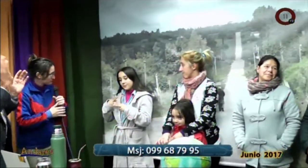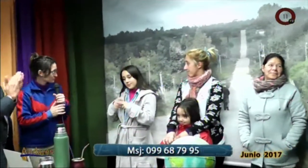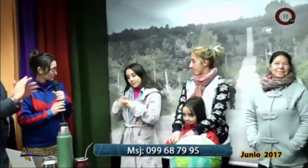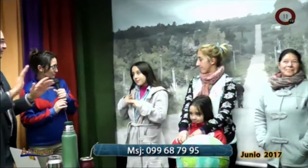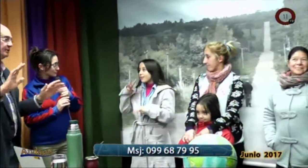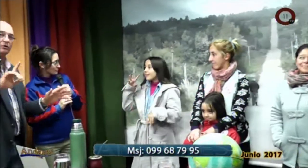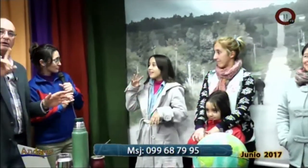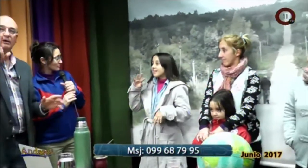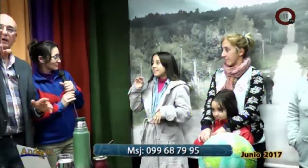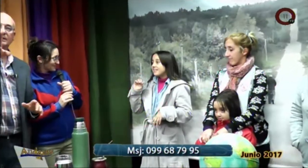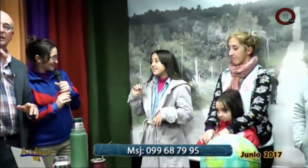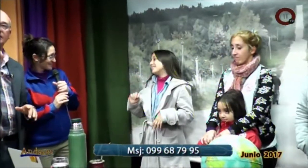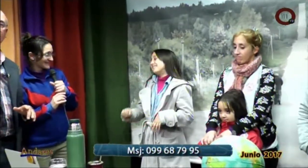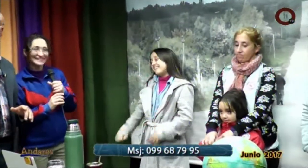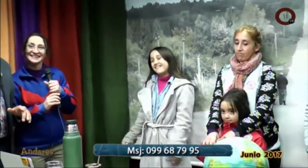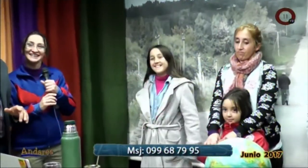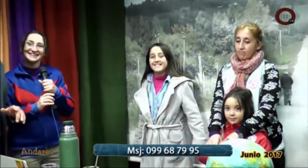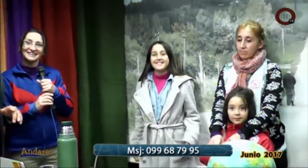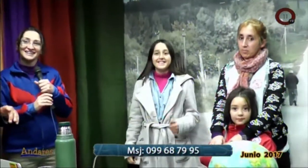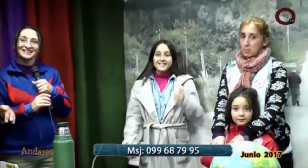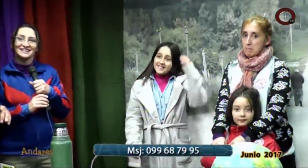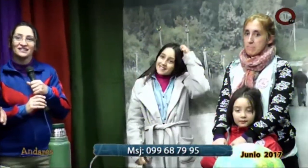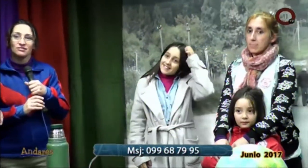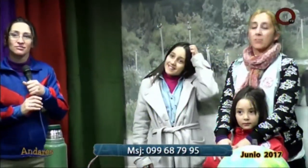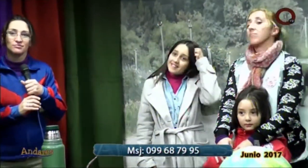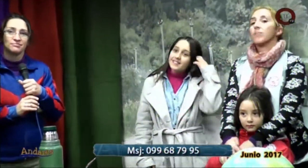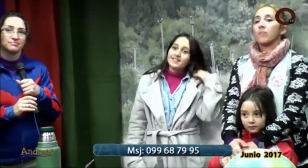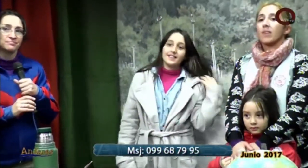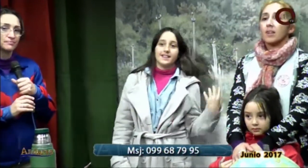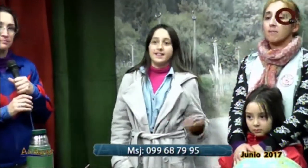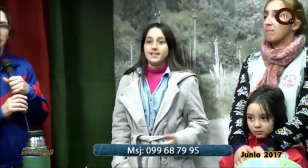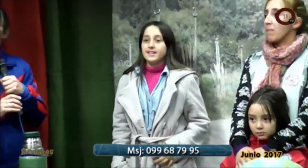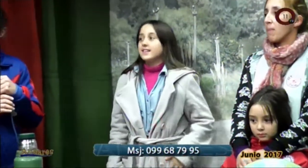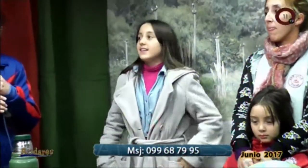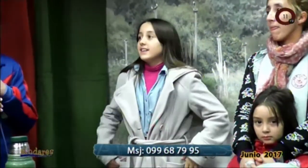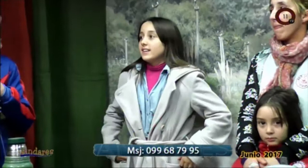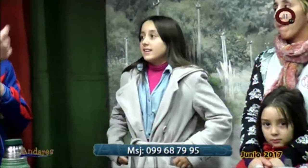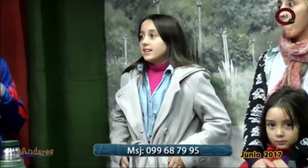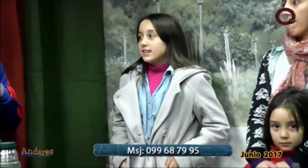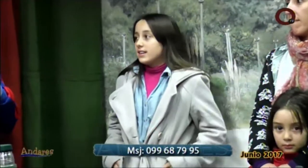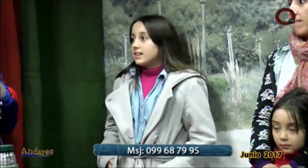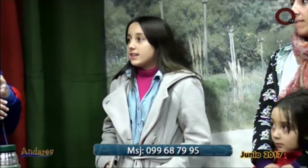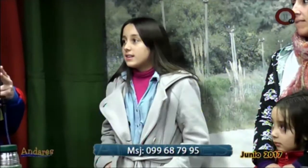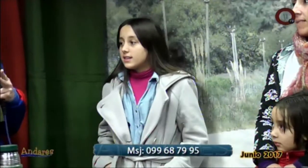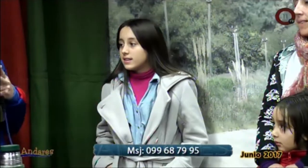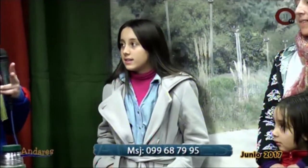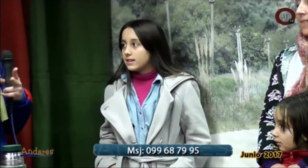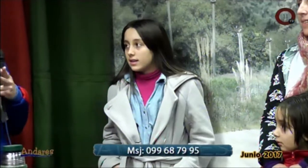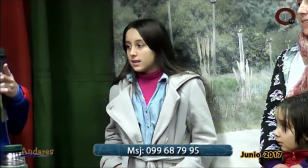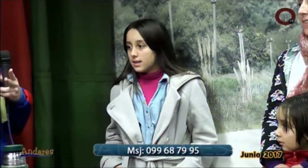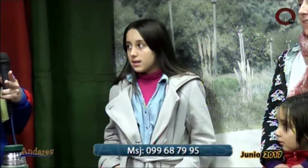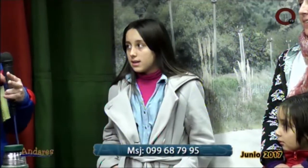uno Despacito Allá, aquí es la cámara Pará, pará, pará Allá Con las señas Decirle a ellos Despacito Así la gente